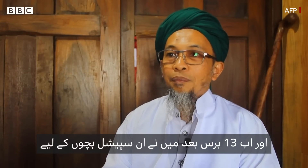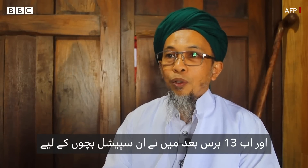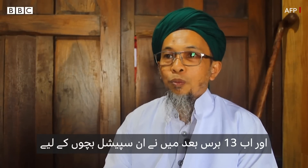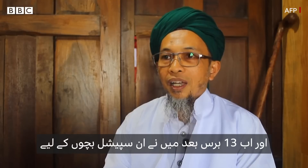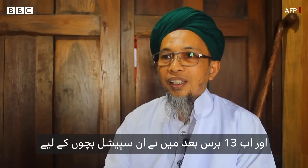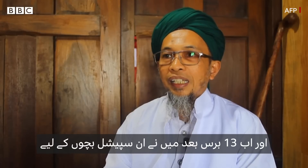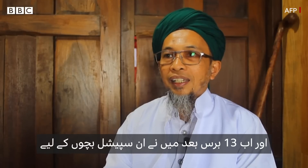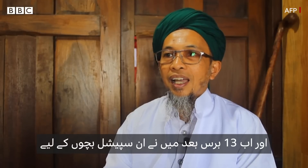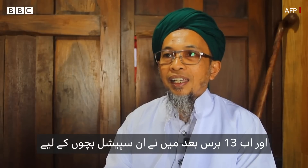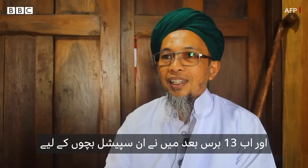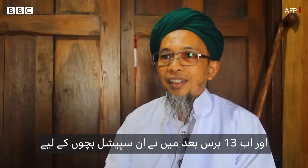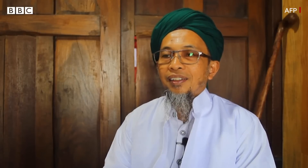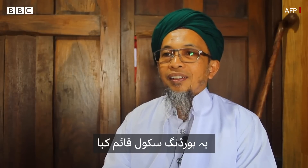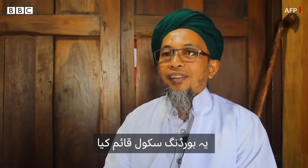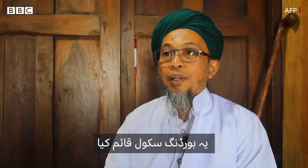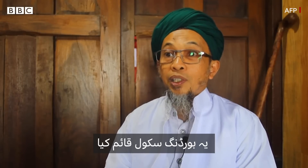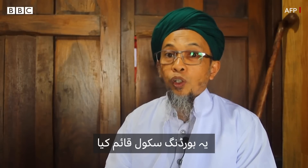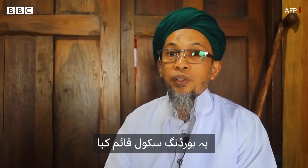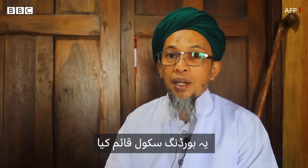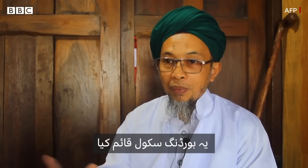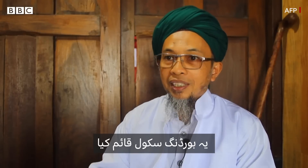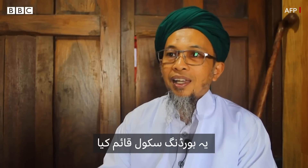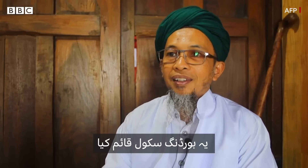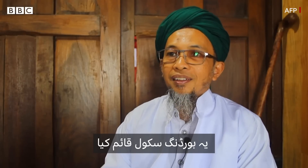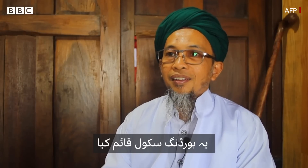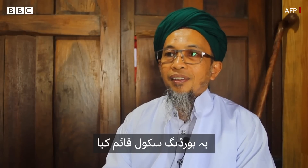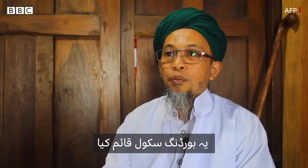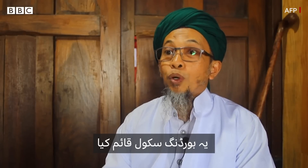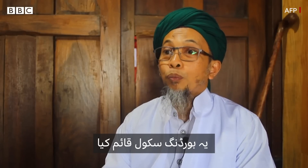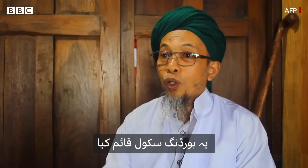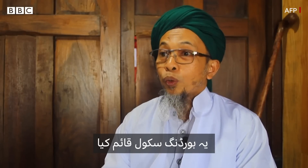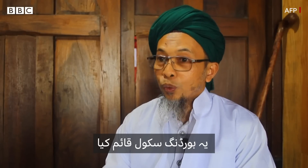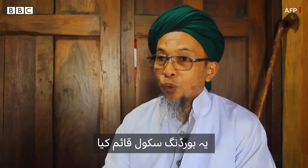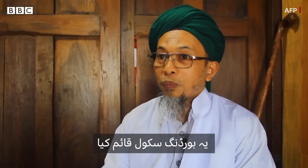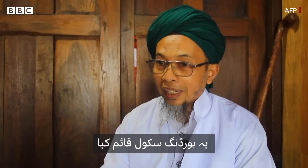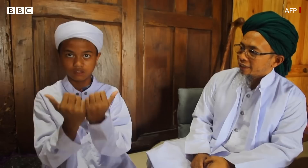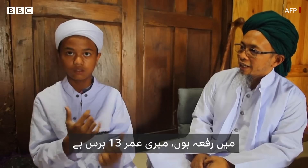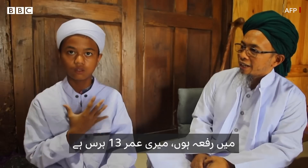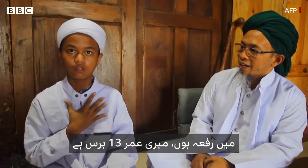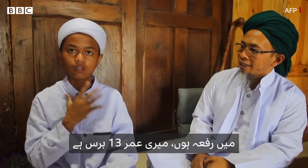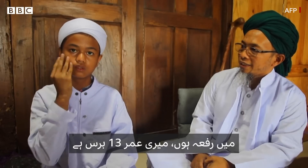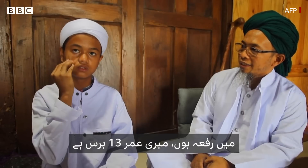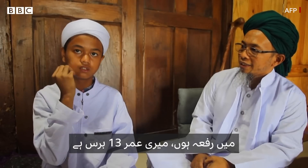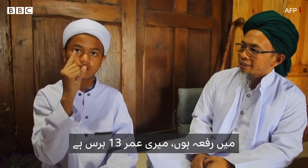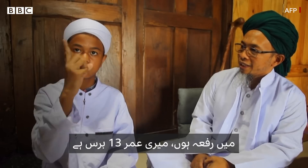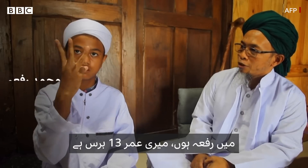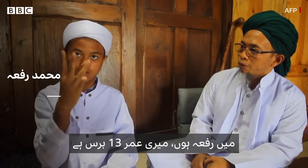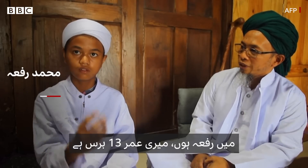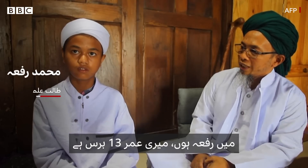di rumah, sehingga akhirnya 13 tahun kemudian bisa membuat pondok khusus untuk mereka. Dari Tangerang, saya umur